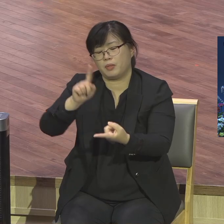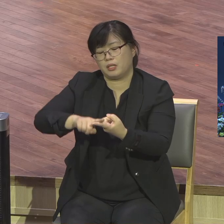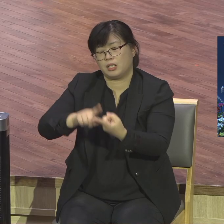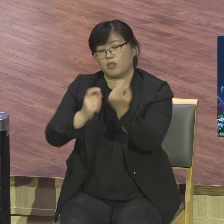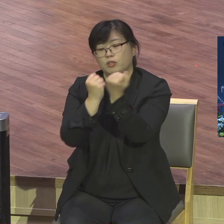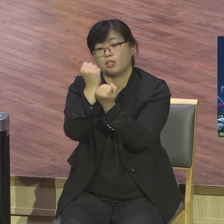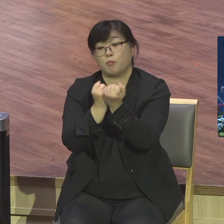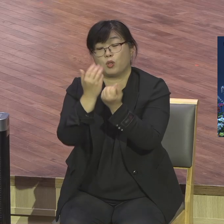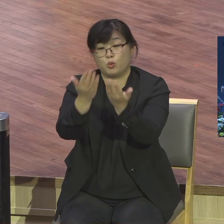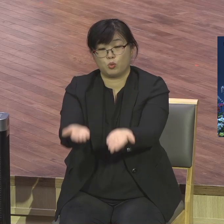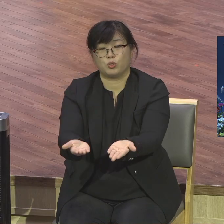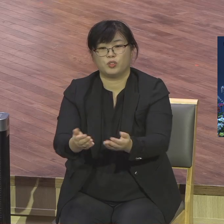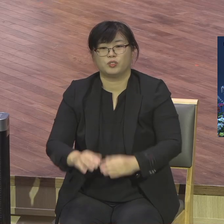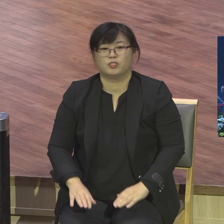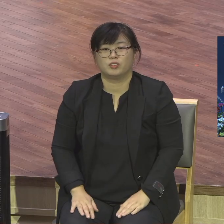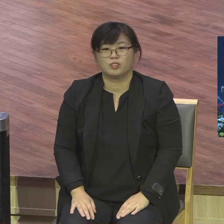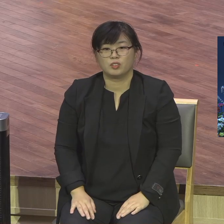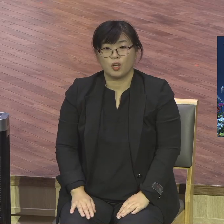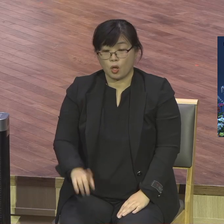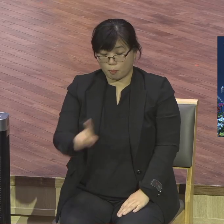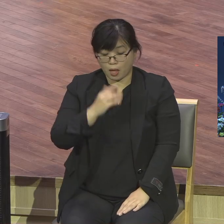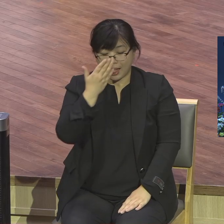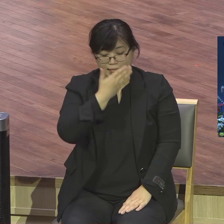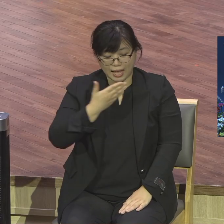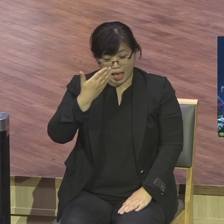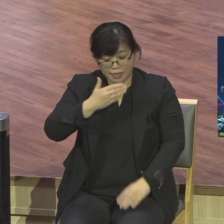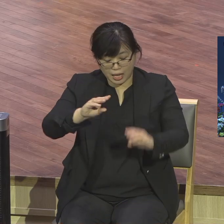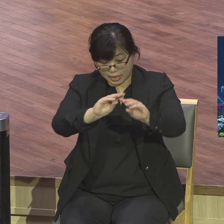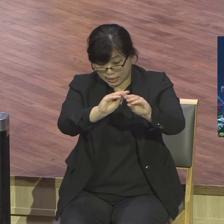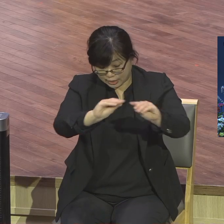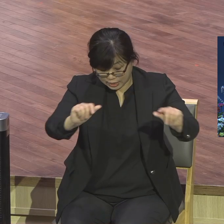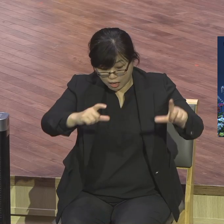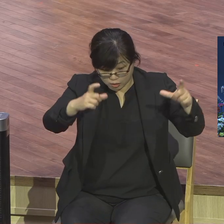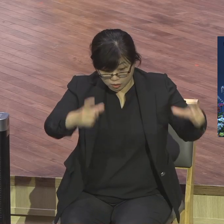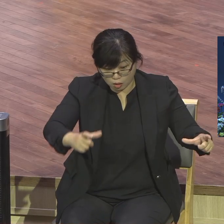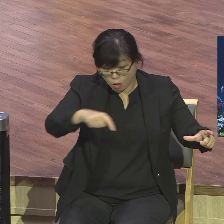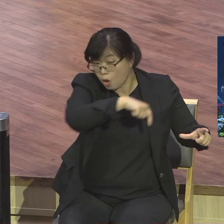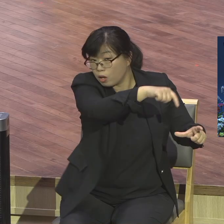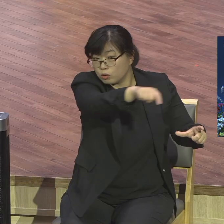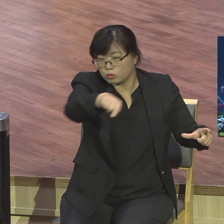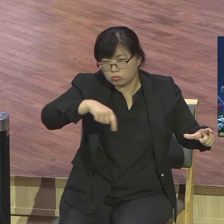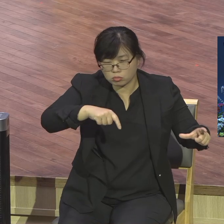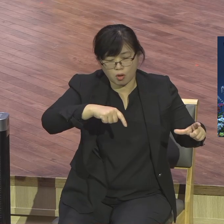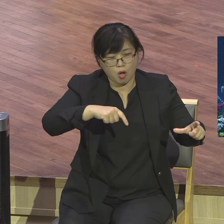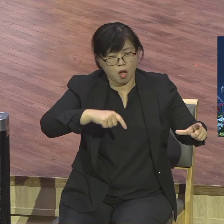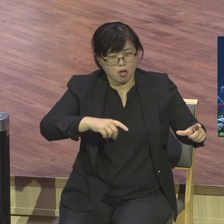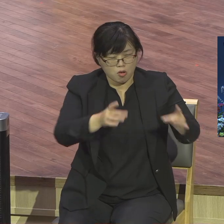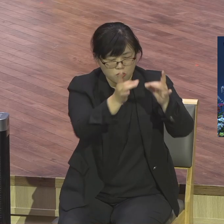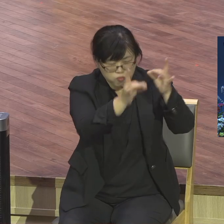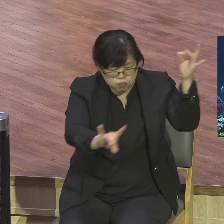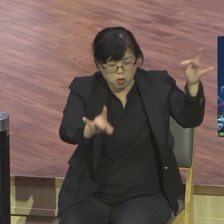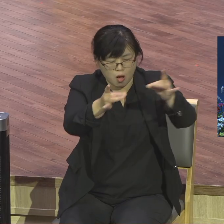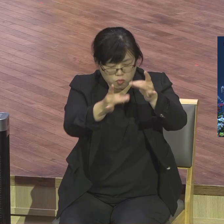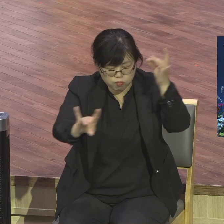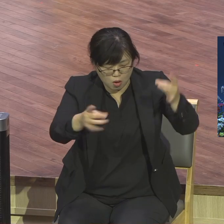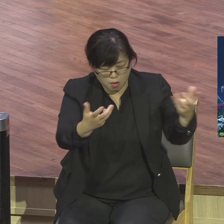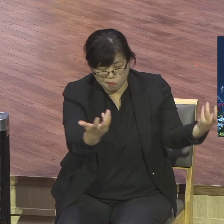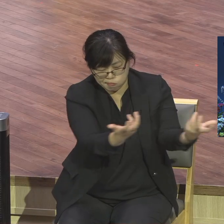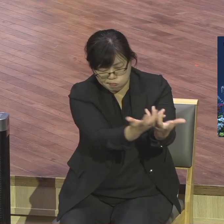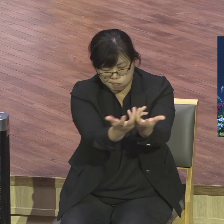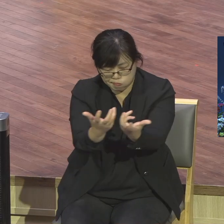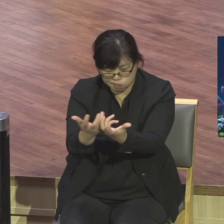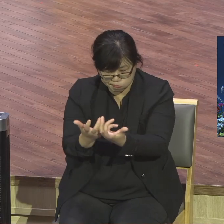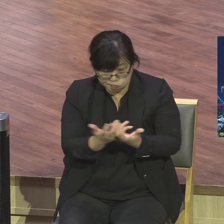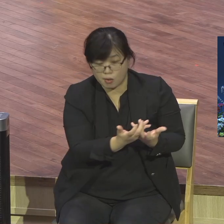당시 가난한 땅에는 우상신당이 만년했어요 우상신당이